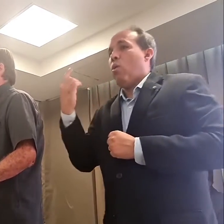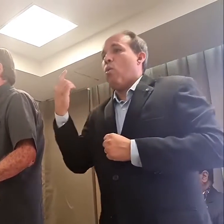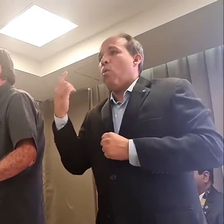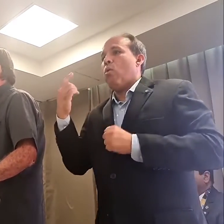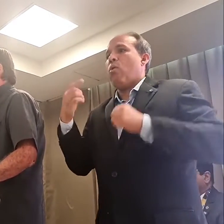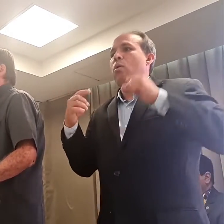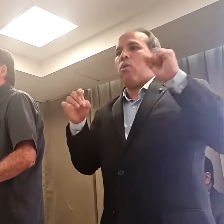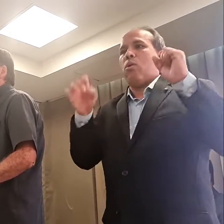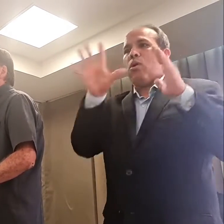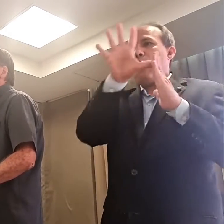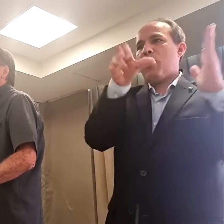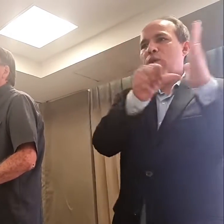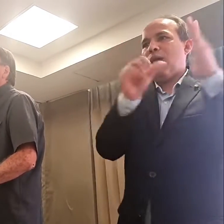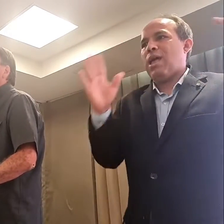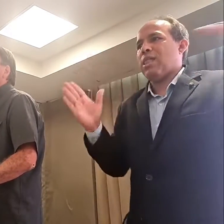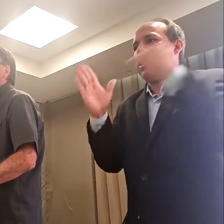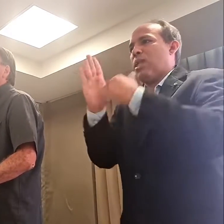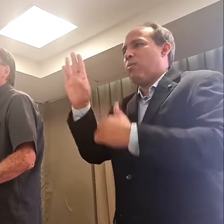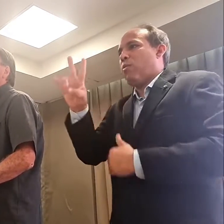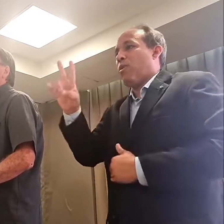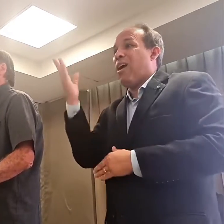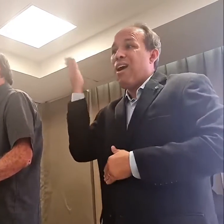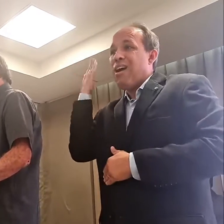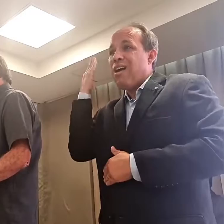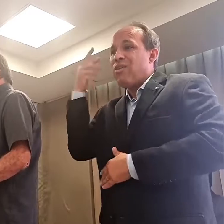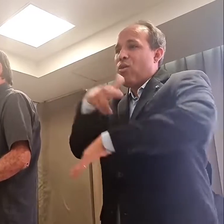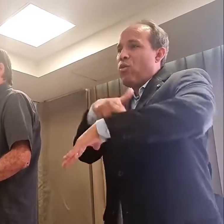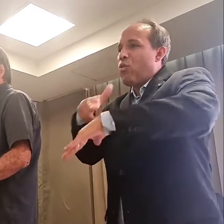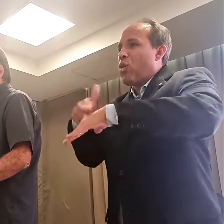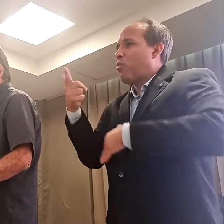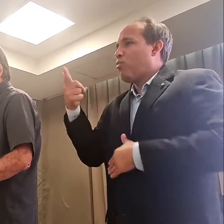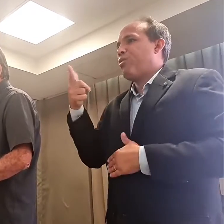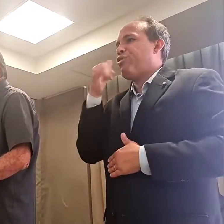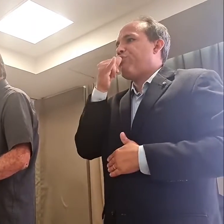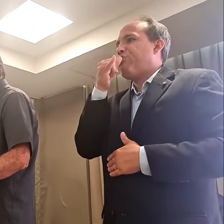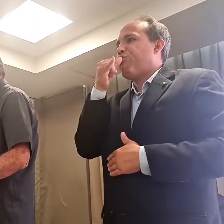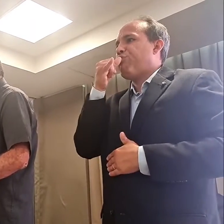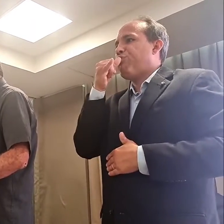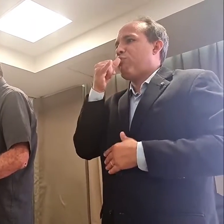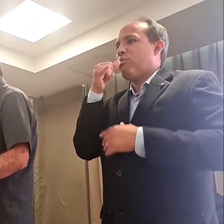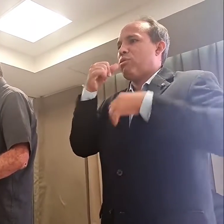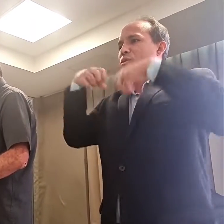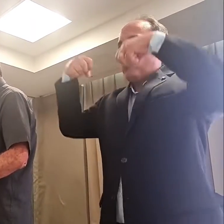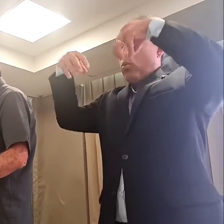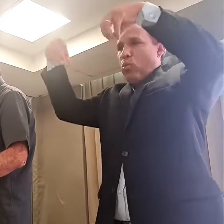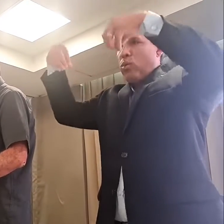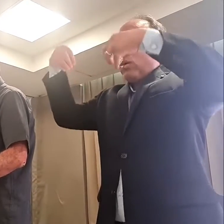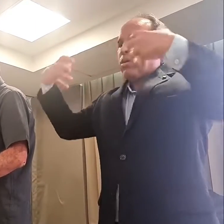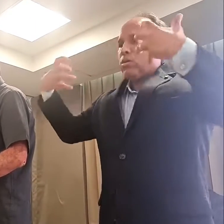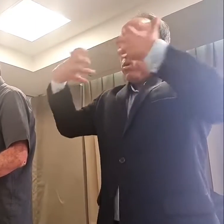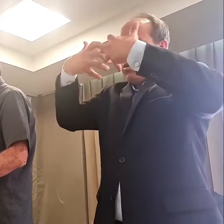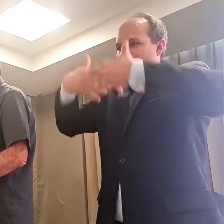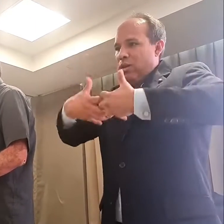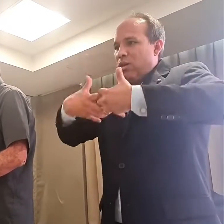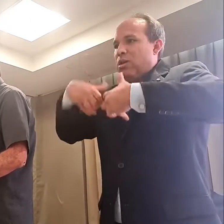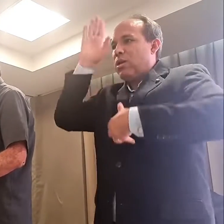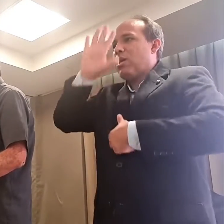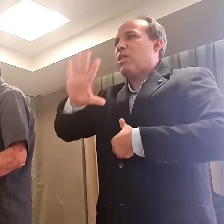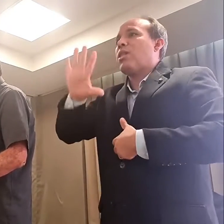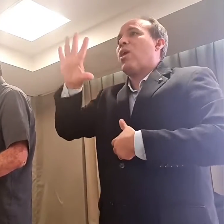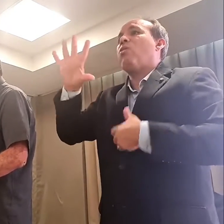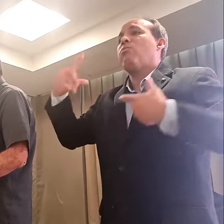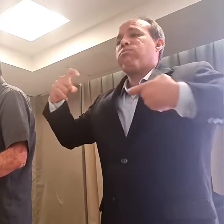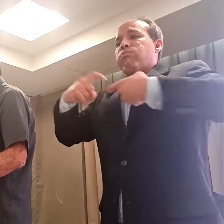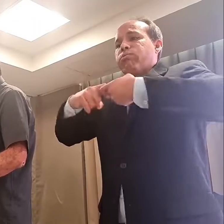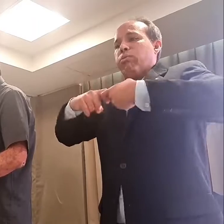Vista. Roraima não tinha energia elétrica integrada ao sistema nacional. Passará a ter. Também